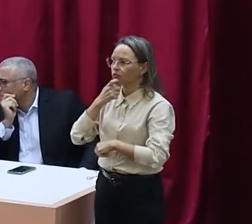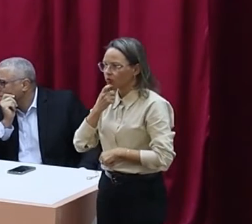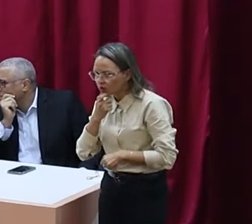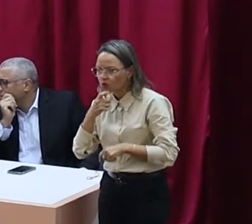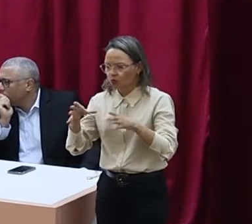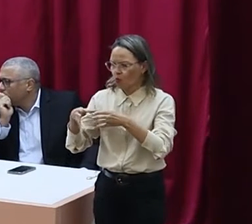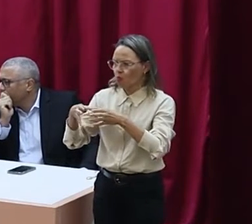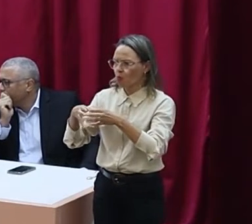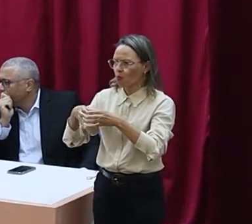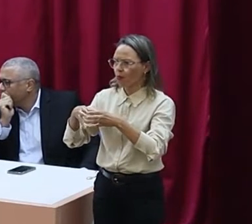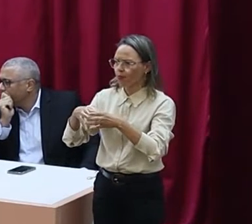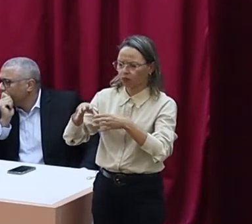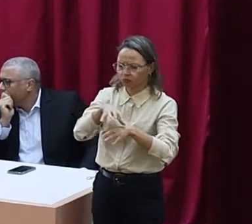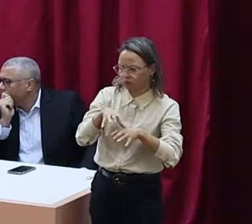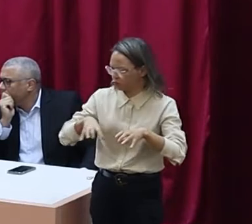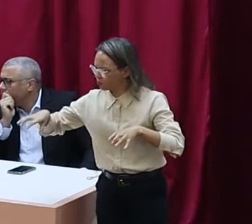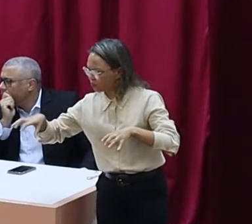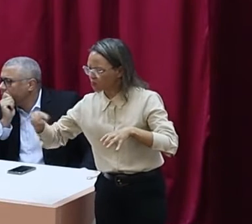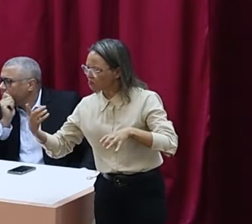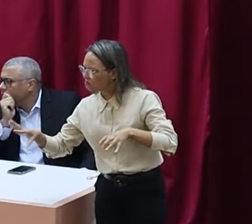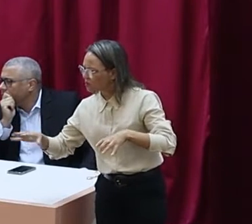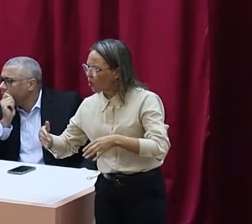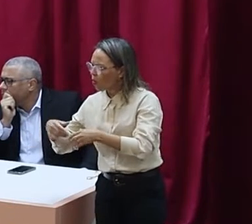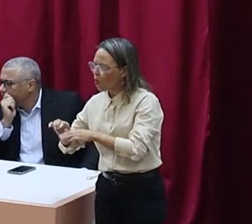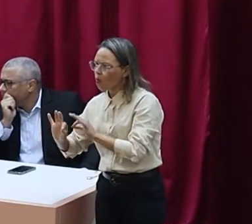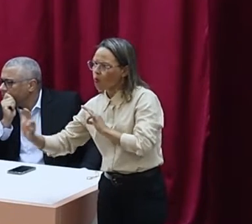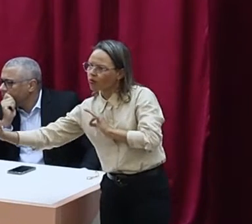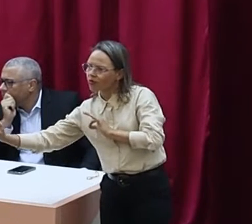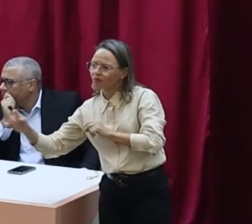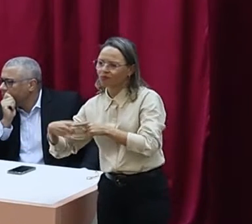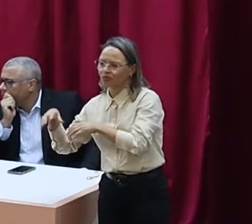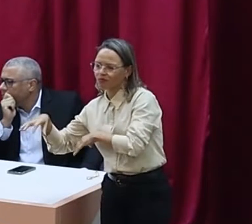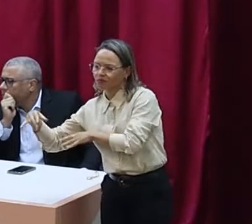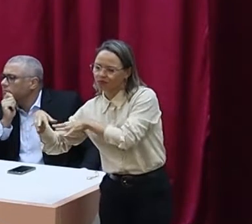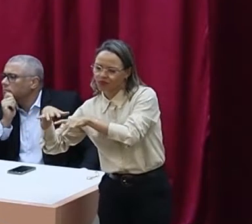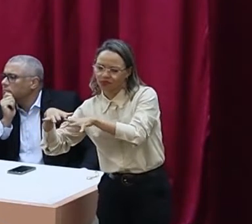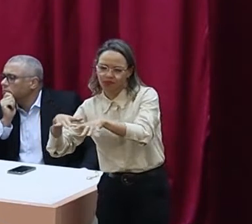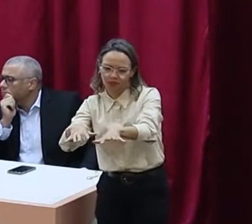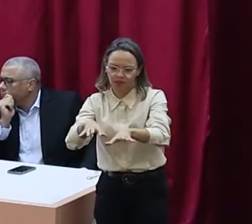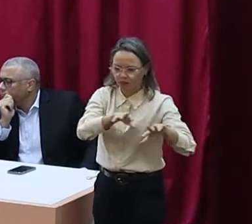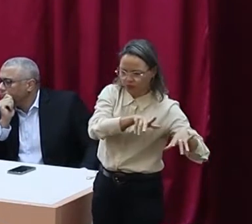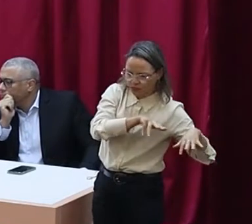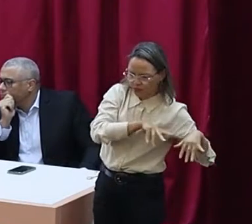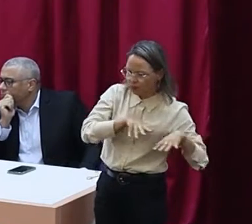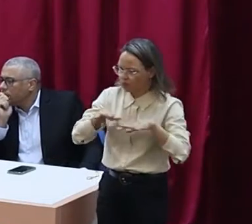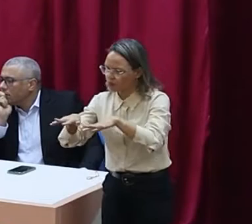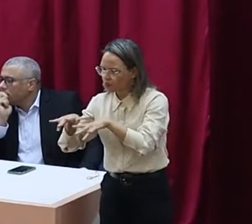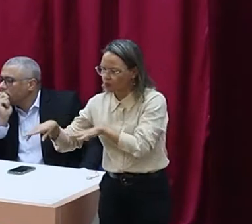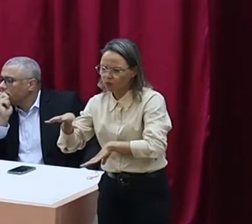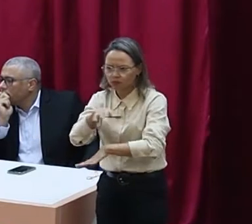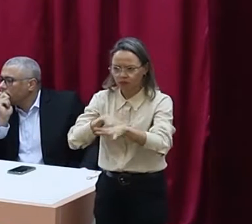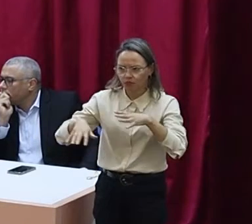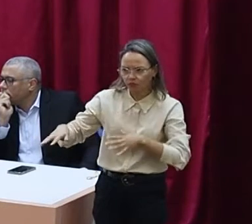grupo que foi deslocado para uma reserva. Eles eram um grupo nômade e, de repente, vários